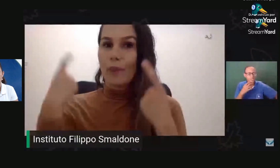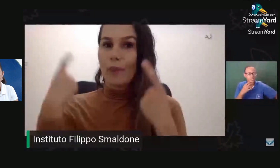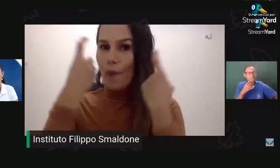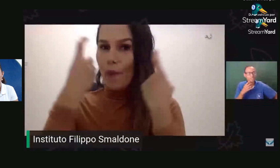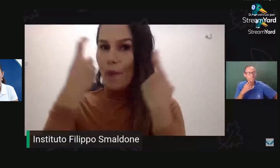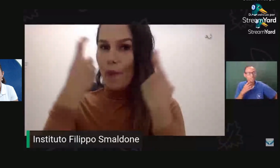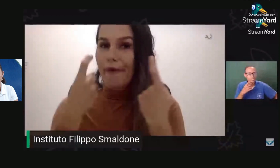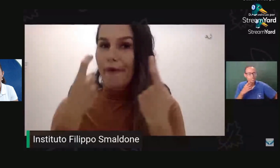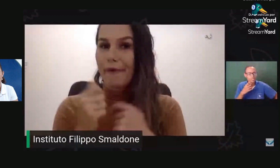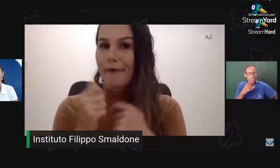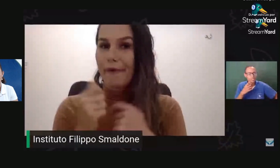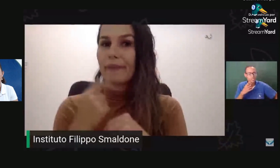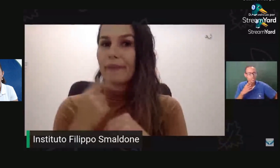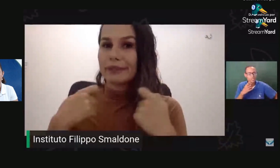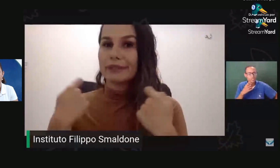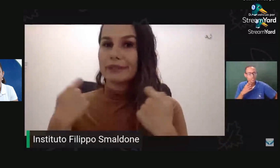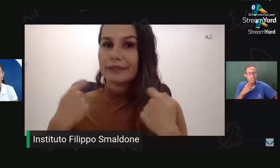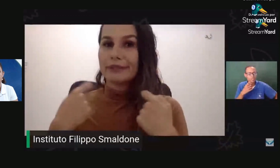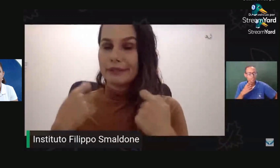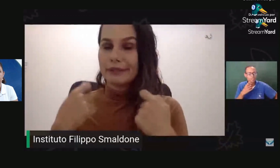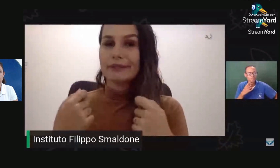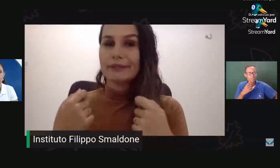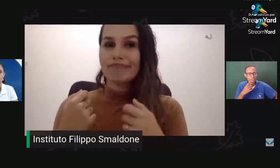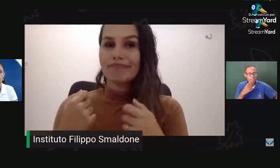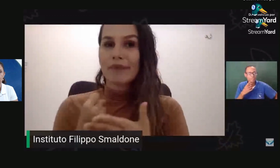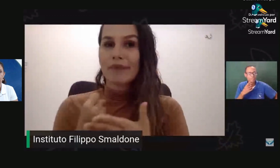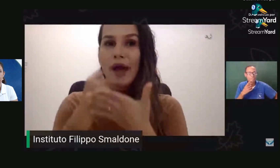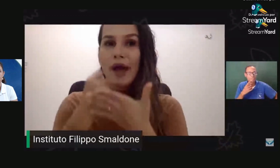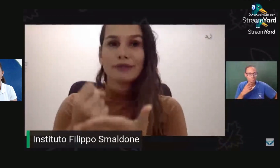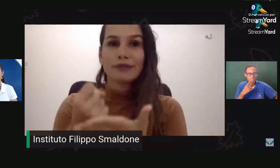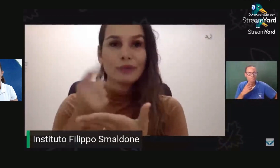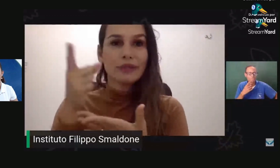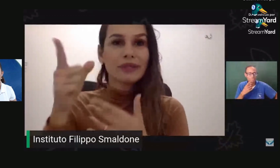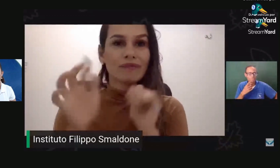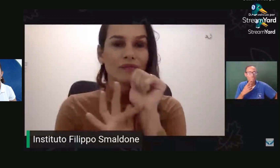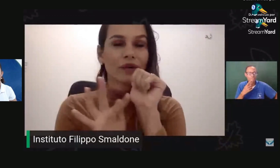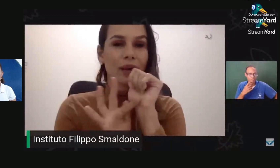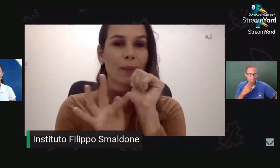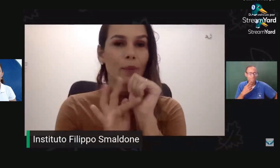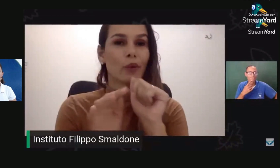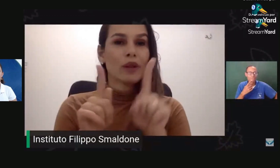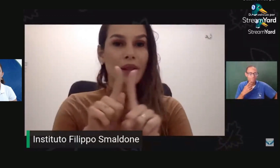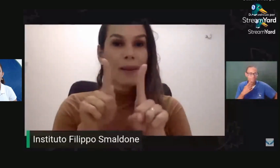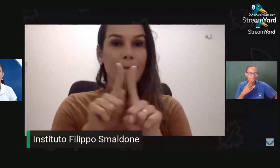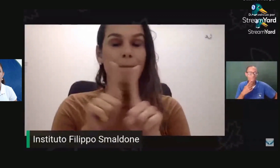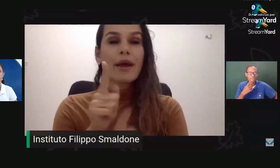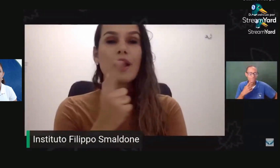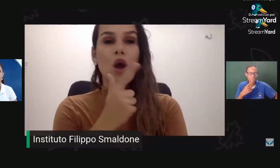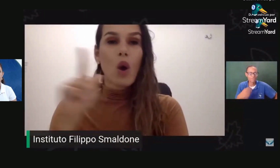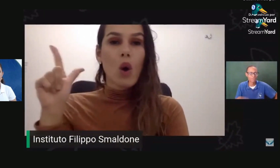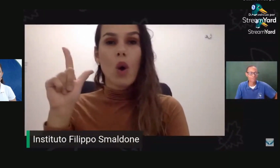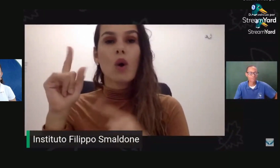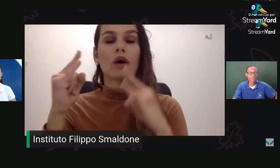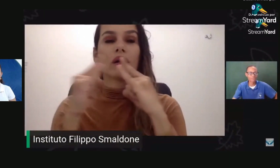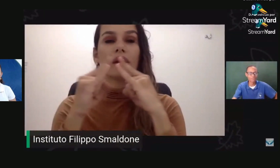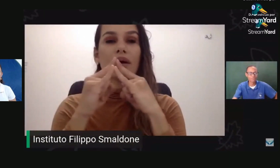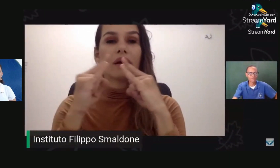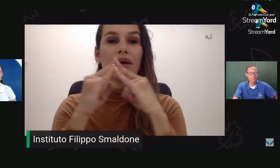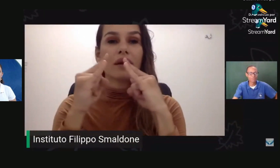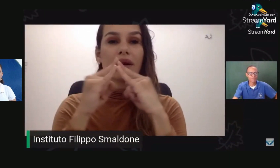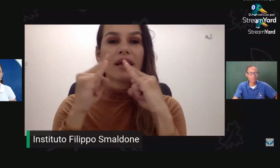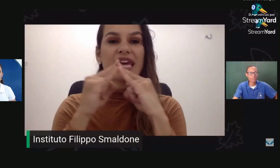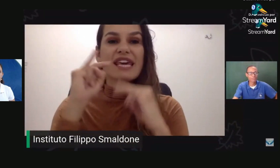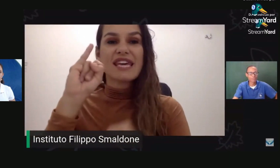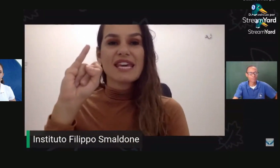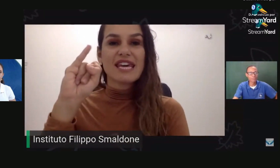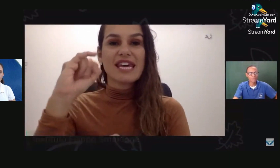agora diminuiu muito. Eu fico preocupada, né? Porque esse instituto antes tinha muito apoio e agora, infelizmente, né,